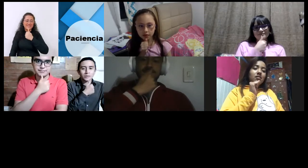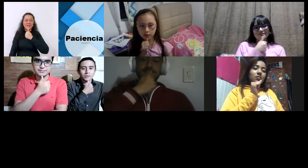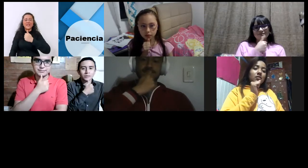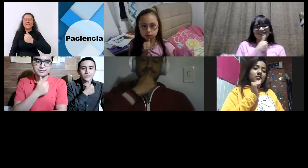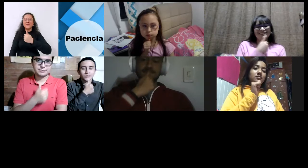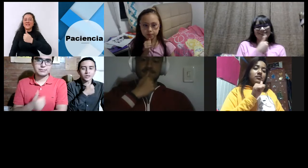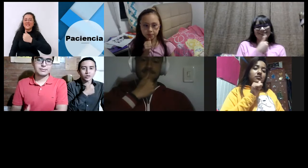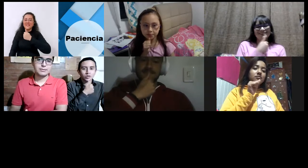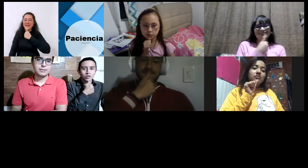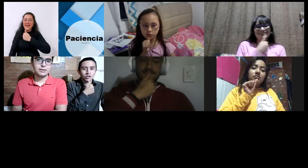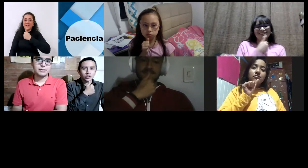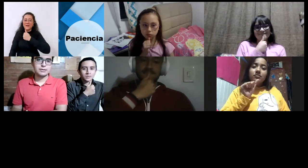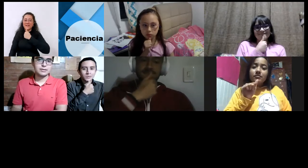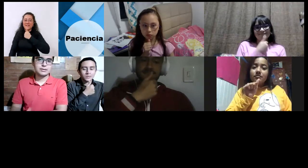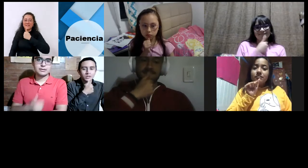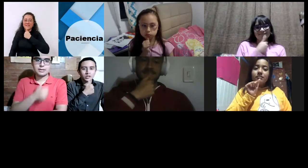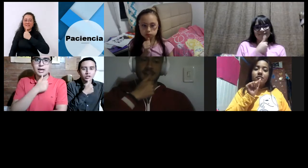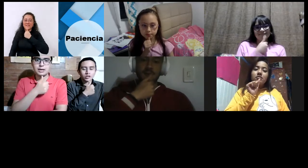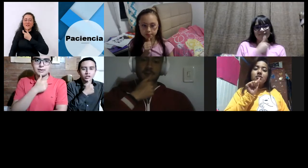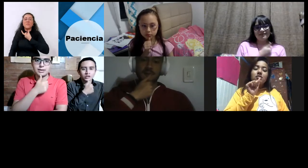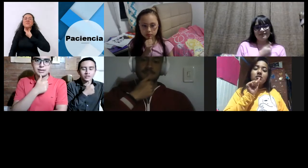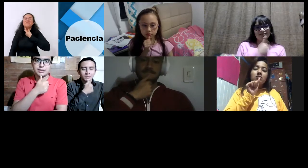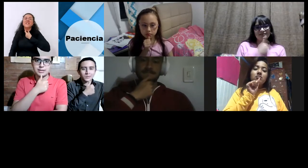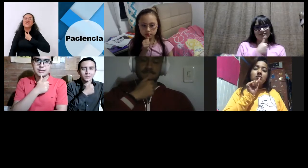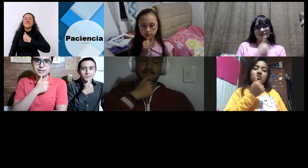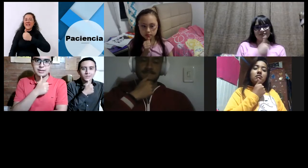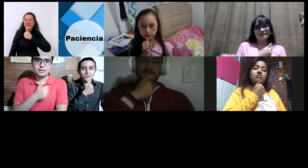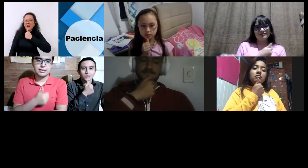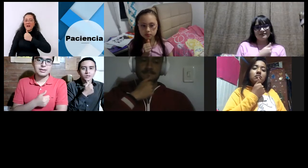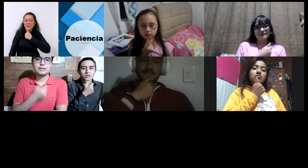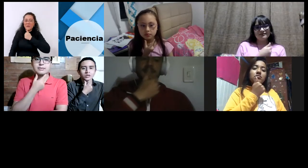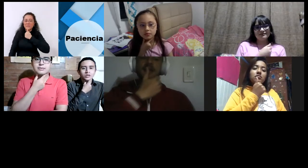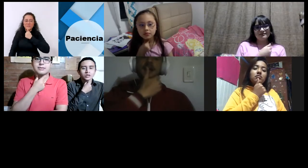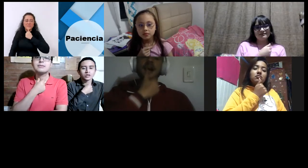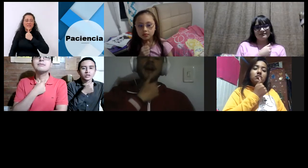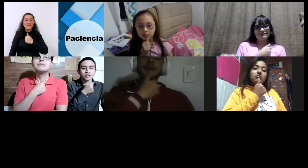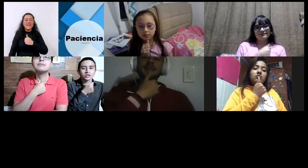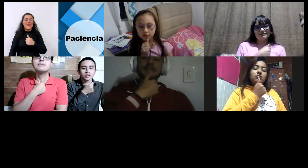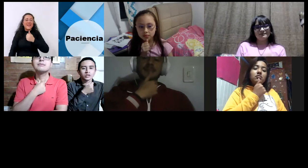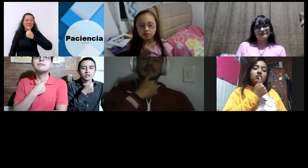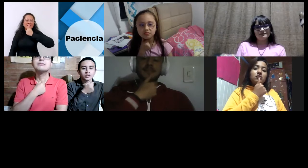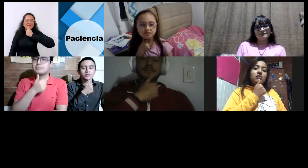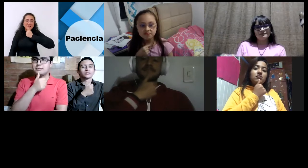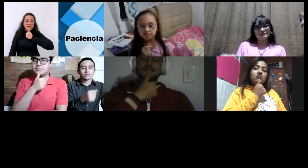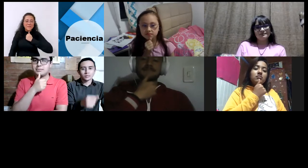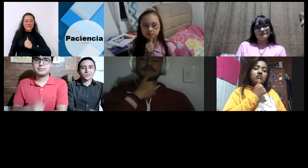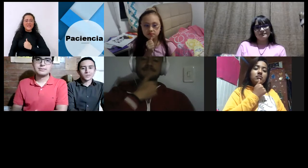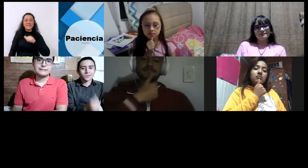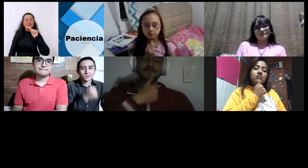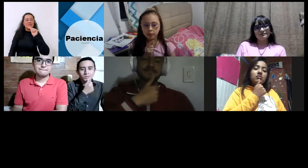Cuando hacemos así, agua. Como tengo sed, agua. Esta ya vimos paciencia y esto